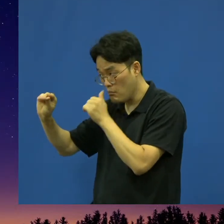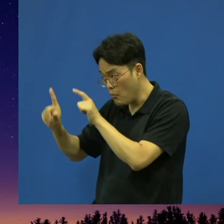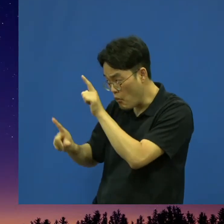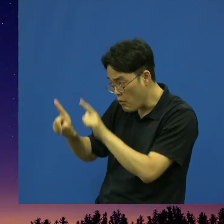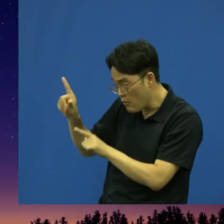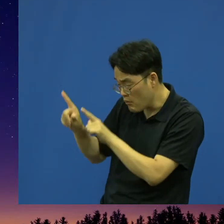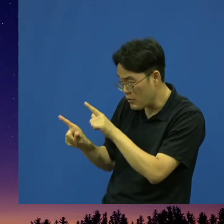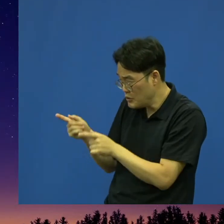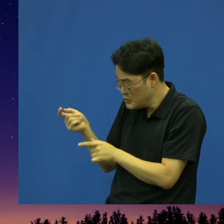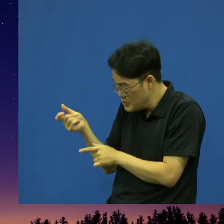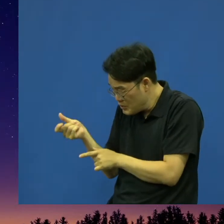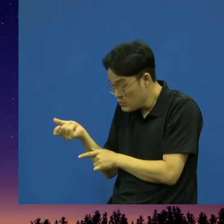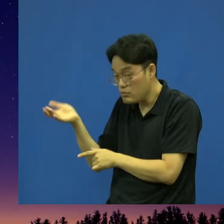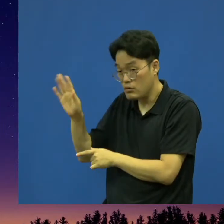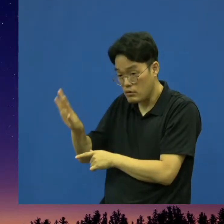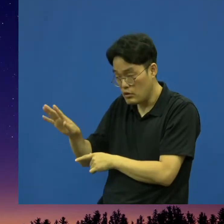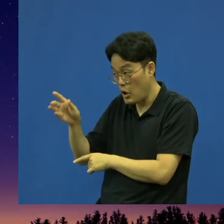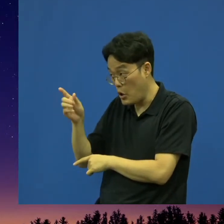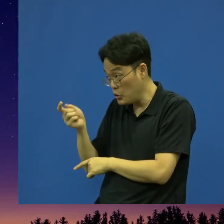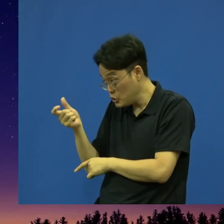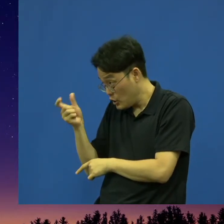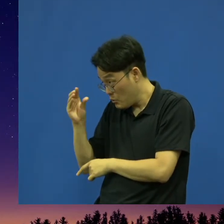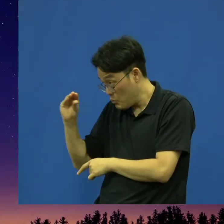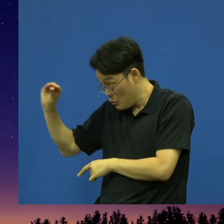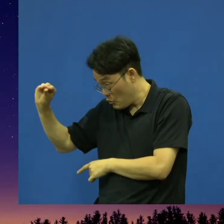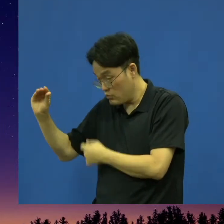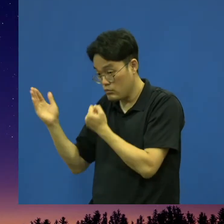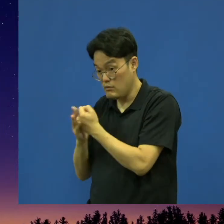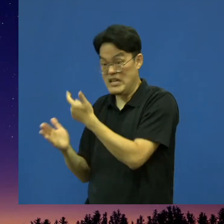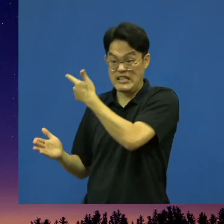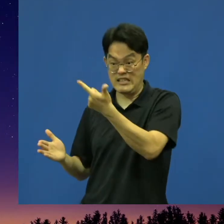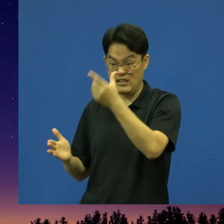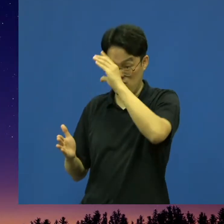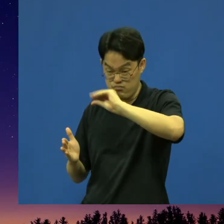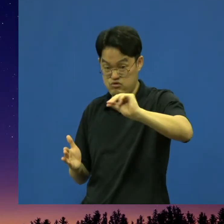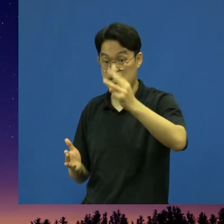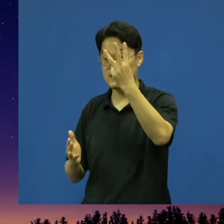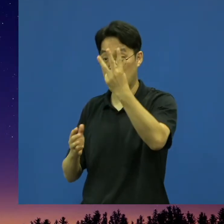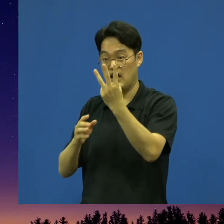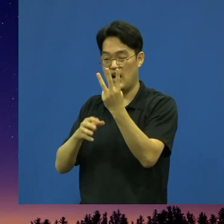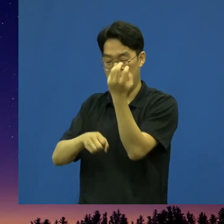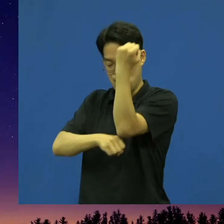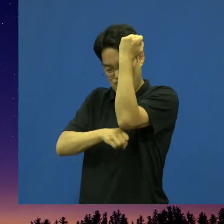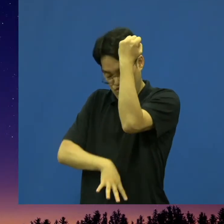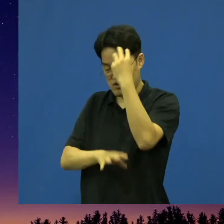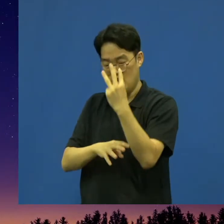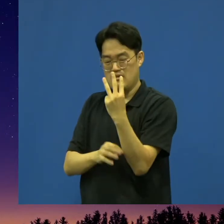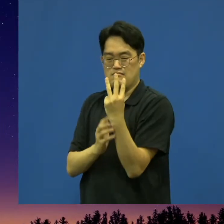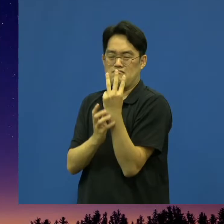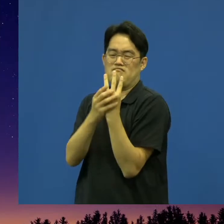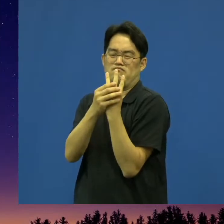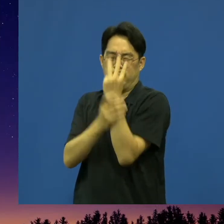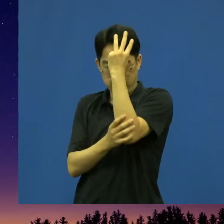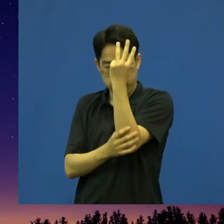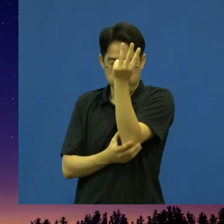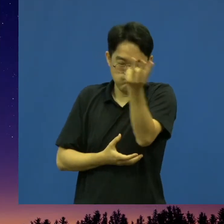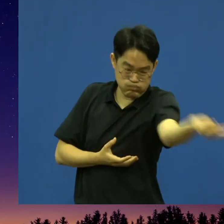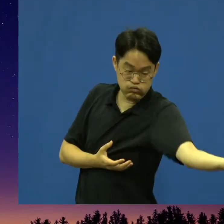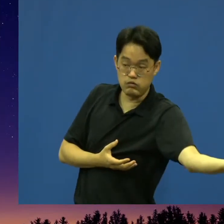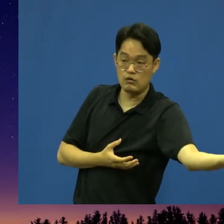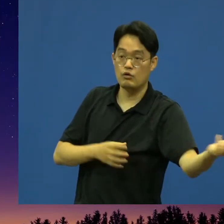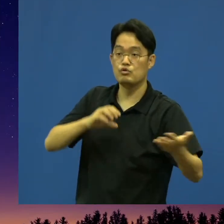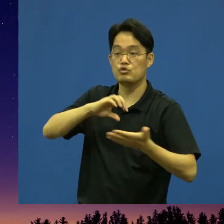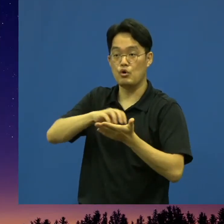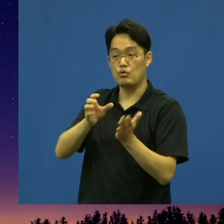뿔인데 새 뿔이 뿌리채 뽑힐 만큼 굉장한 권능과 권세를 가진 왕이